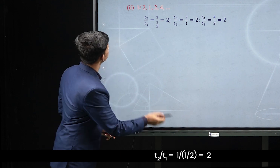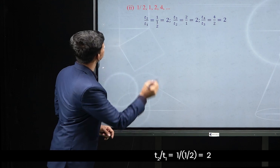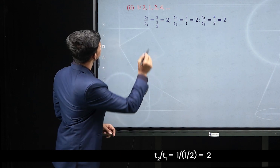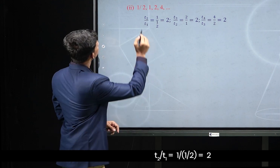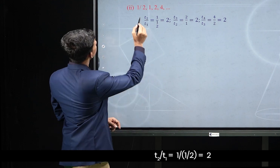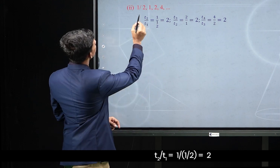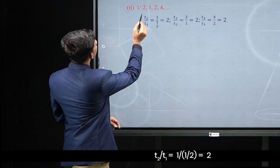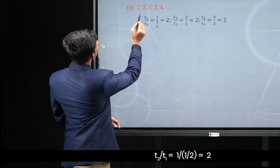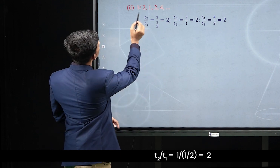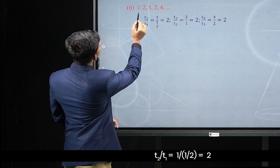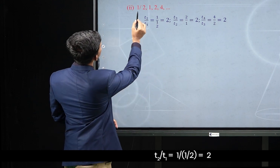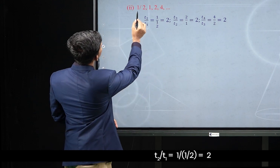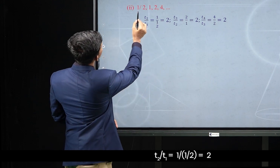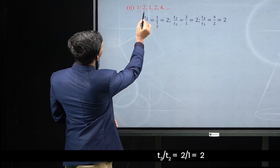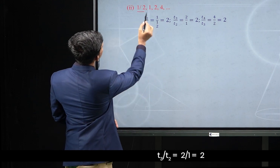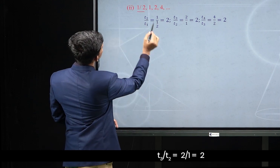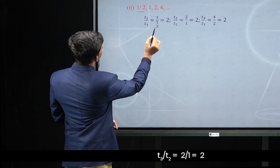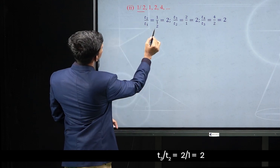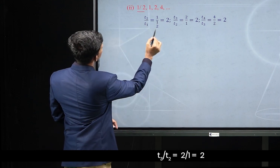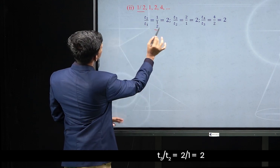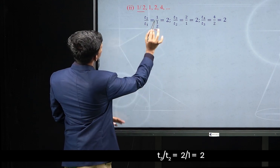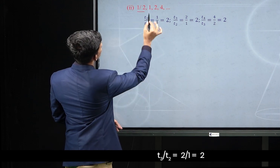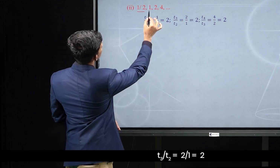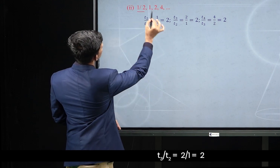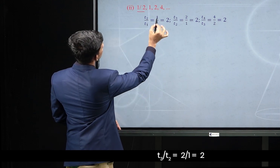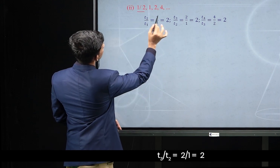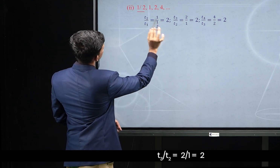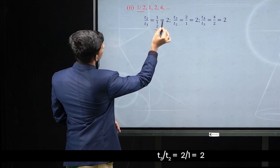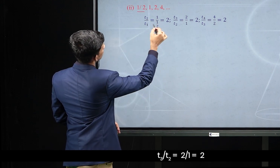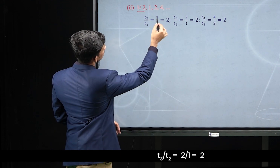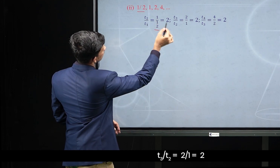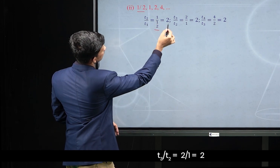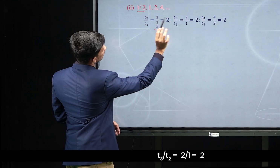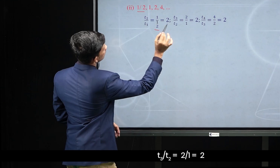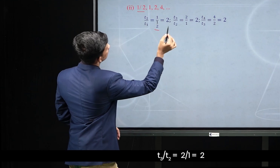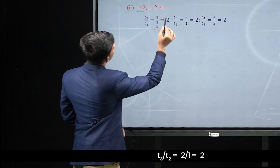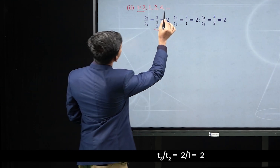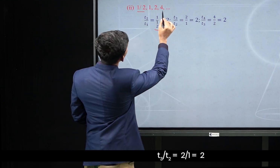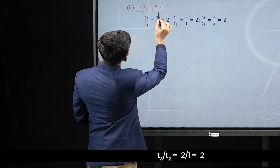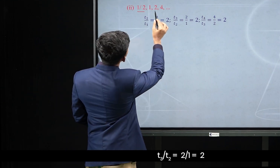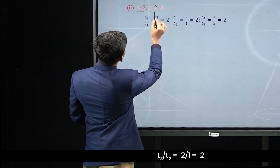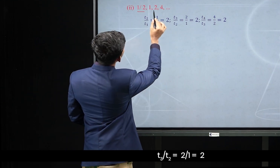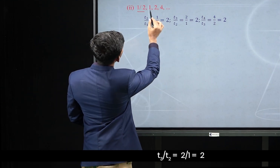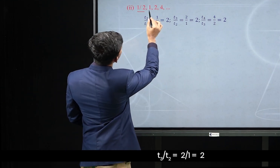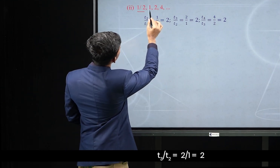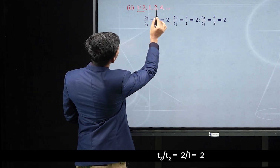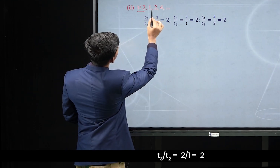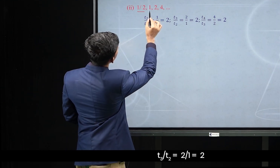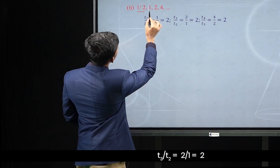1 கீழ் 2 ஈடு 2. டி கீழ் இலக்கு 3 கீழ் டி கீழ் இலக்கு